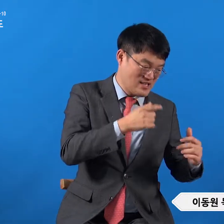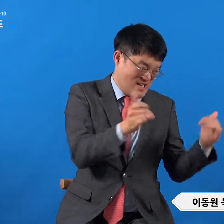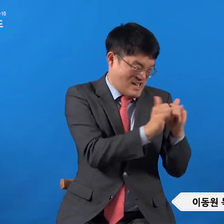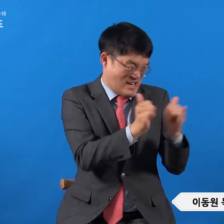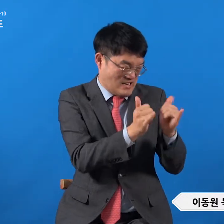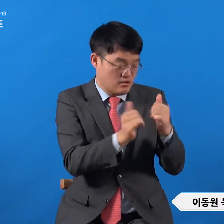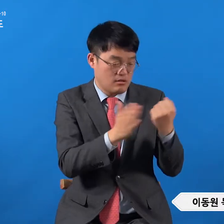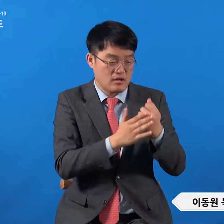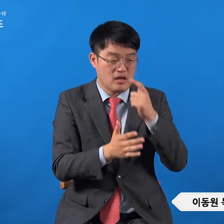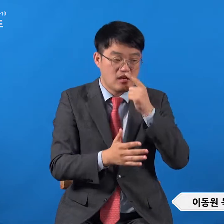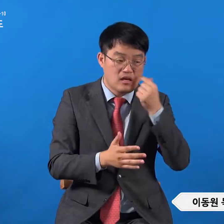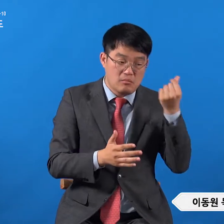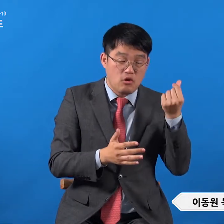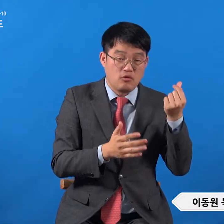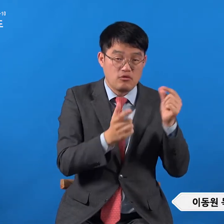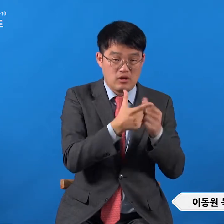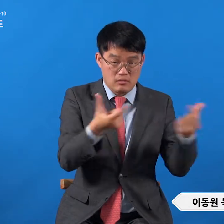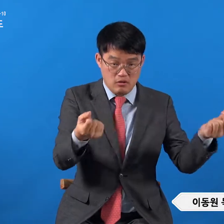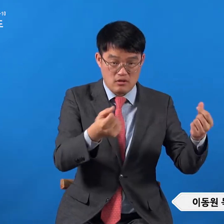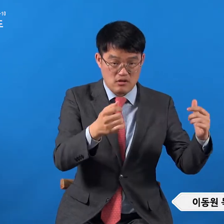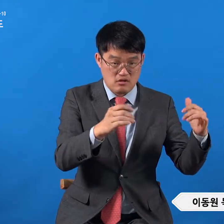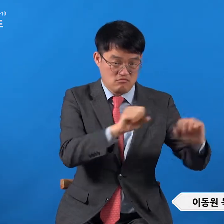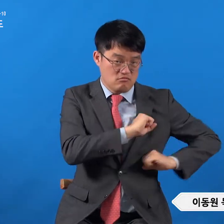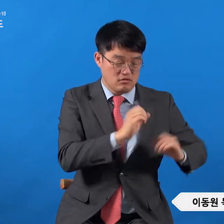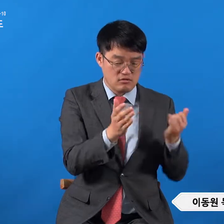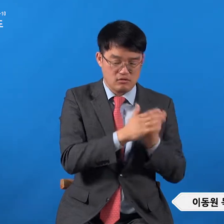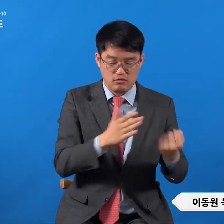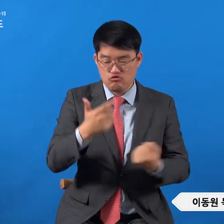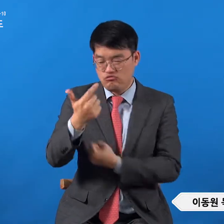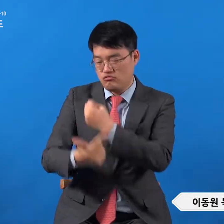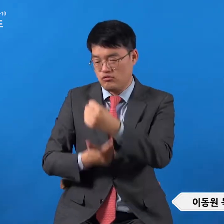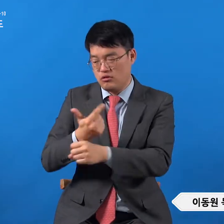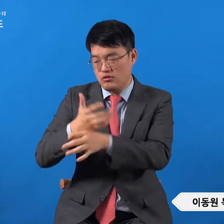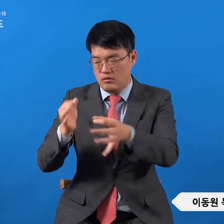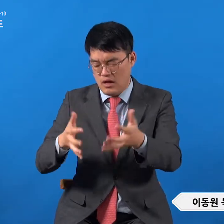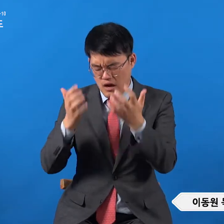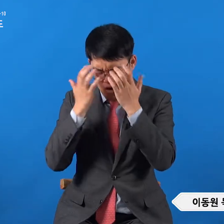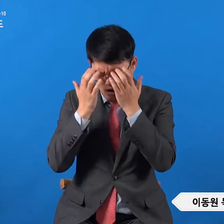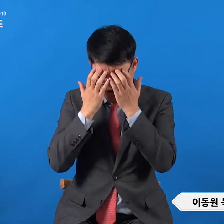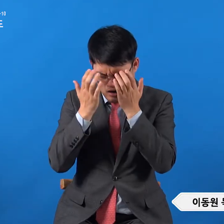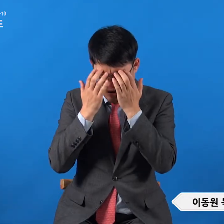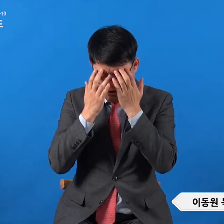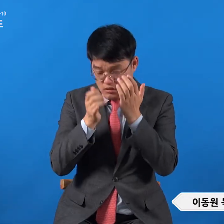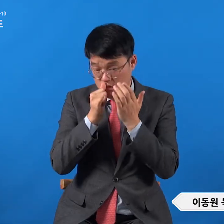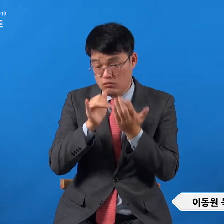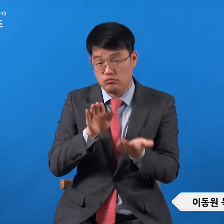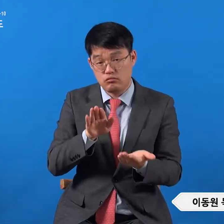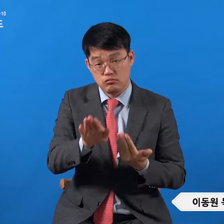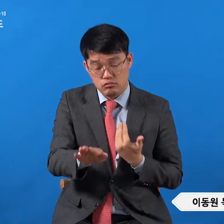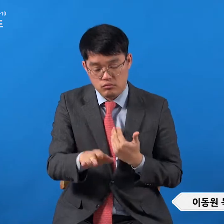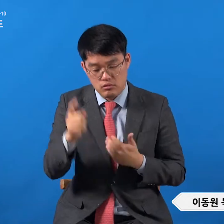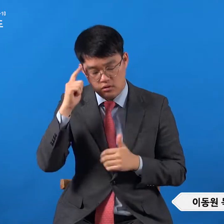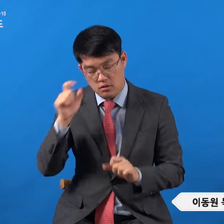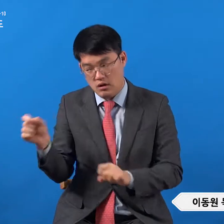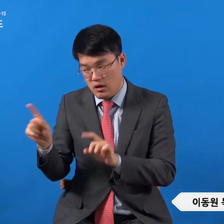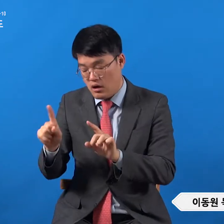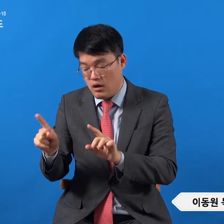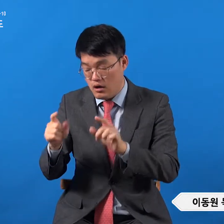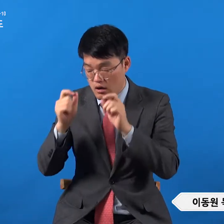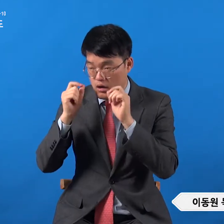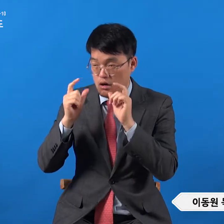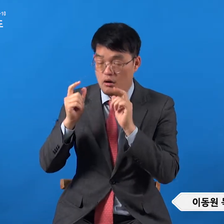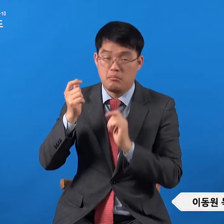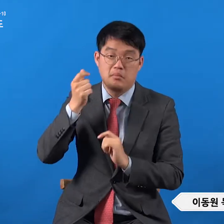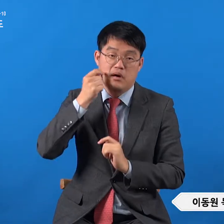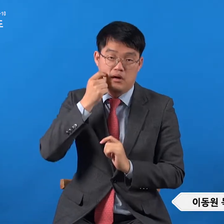우리의 국토는 유린되고 파괴되는 참상을 맞습니다. 이제 그만하면 정신을 차려야 하는데 그래도 우리는 정신을